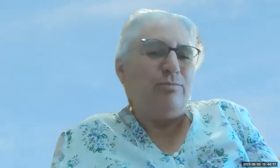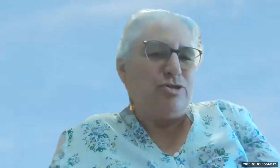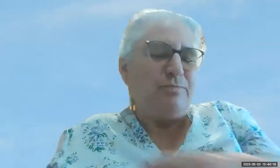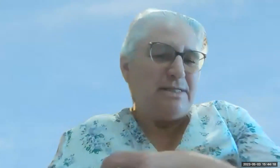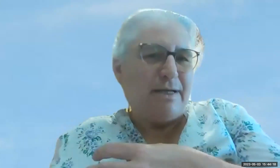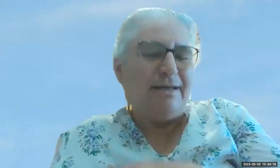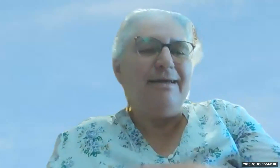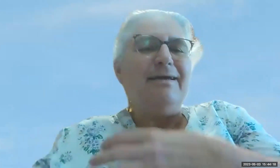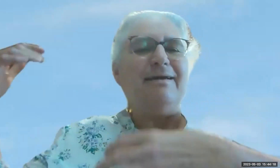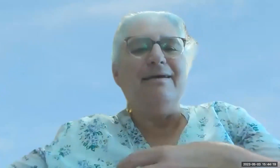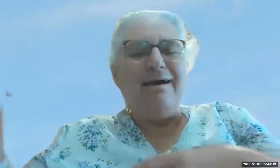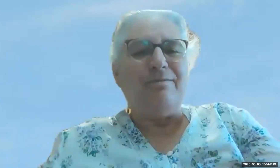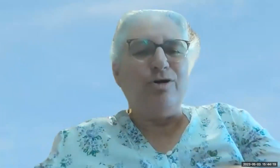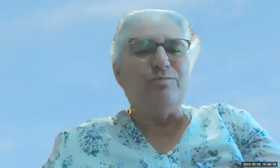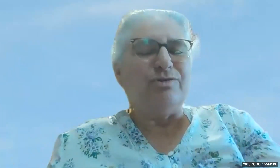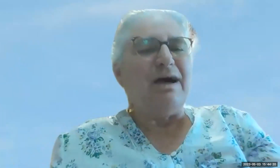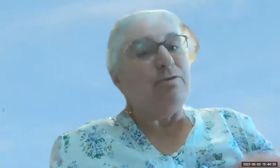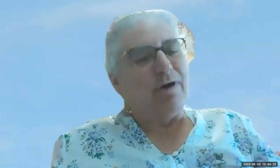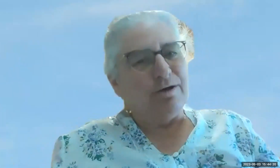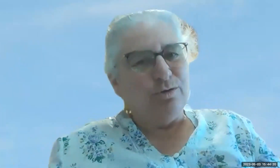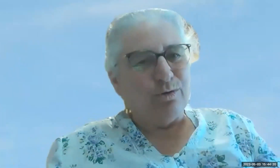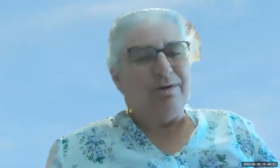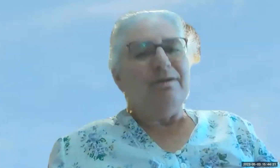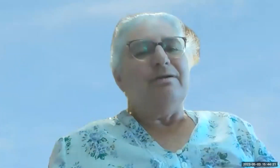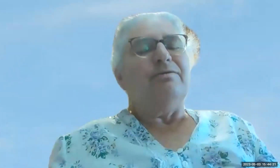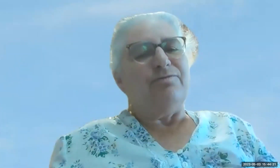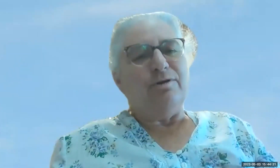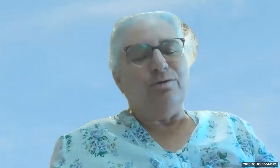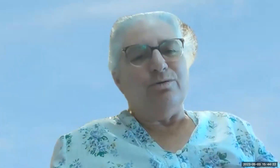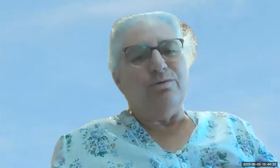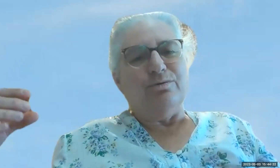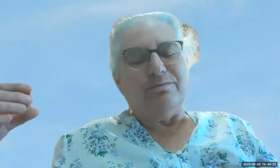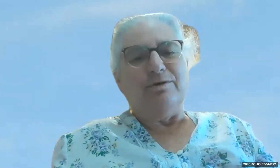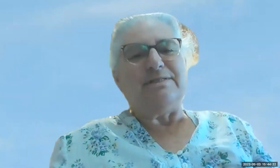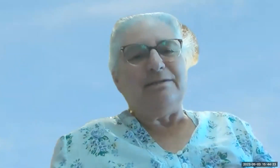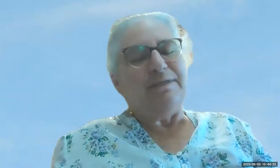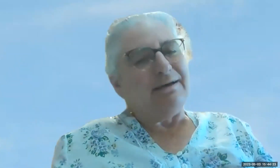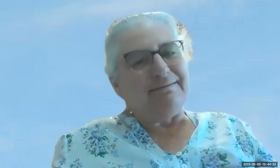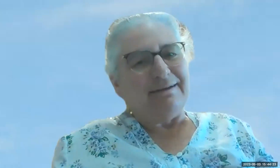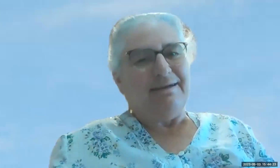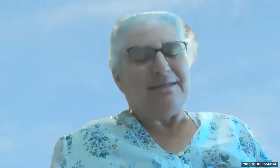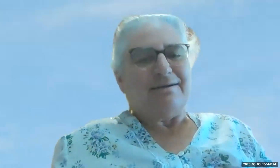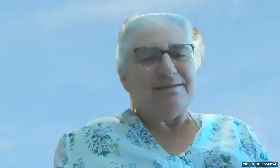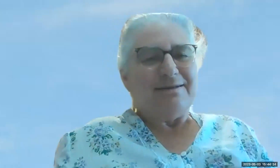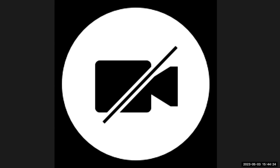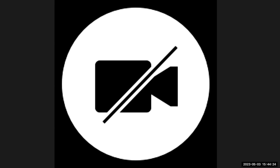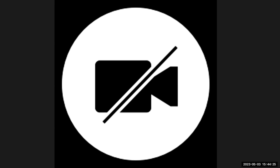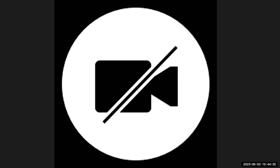למרות שבזמני המאוד מוקדם כבר היו ואפילו לא עשיתי בדיקת תיזקס אוקיי?